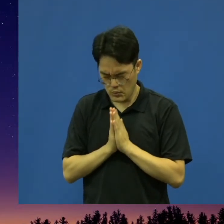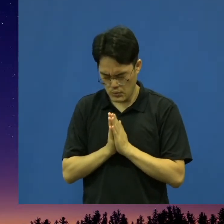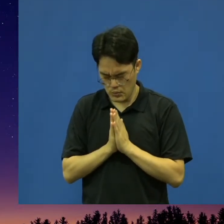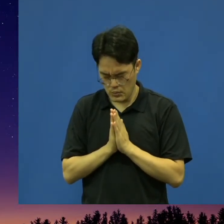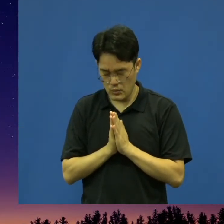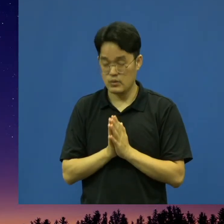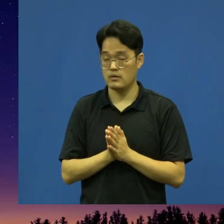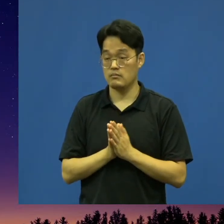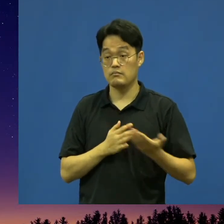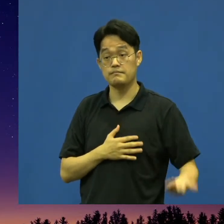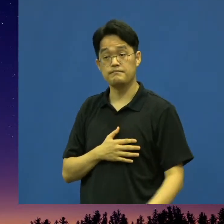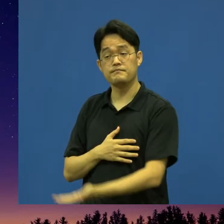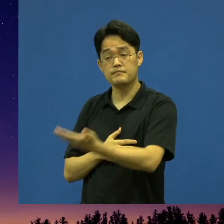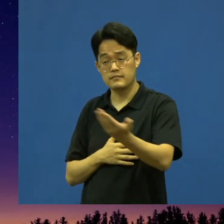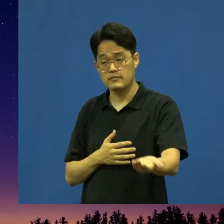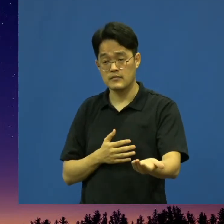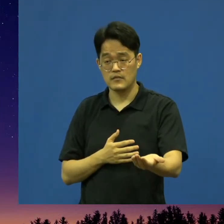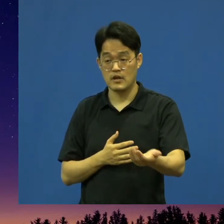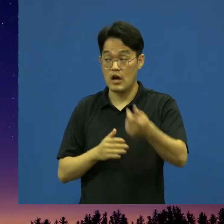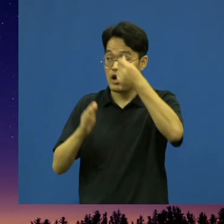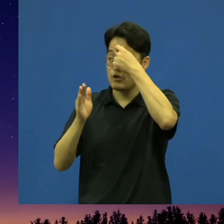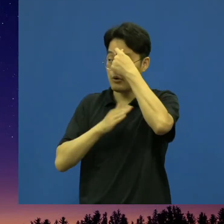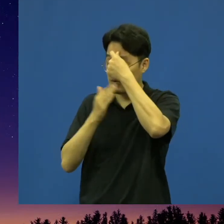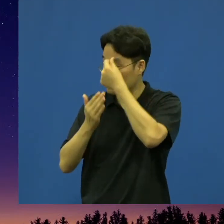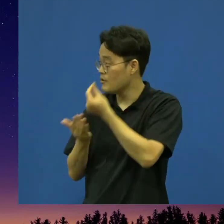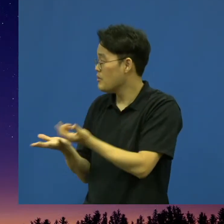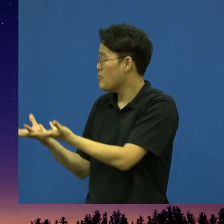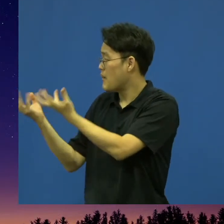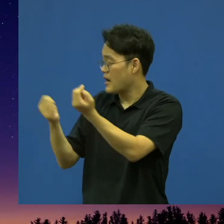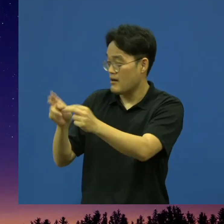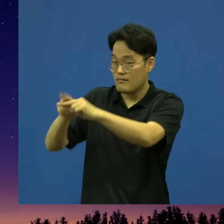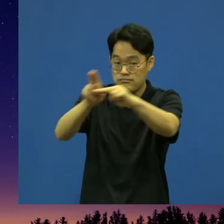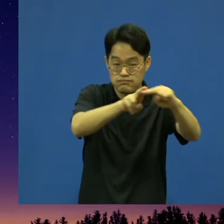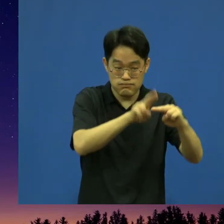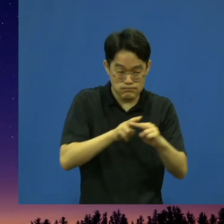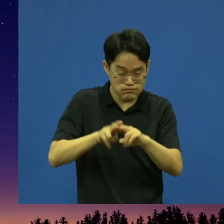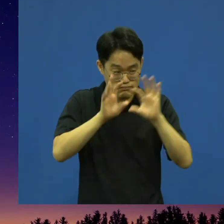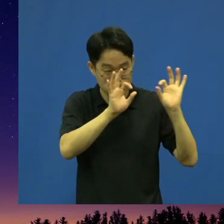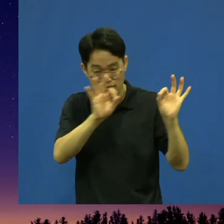여러분, 이렇게 많은 성도들이 모인 것을 보니까 너무너무 감격적인데,